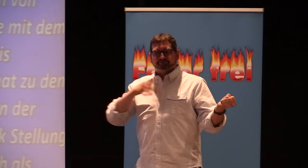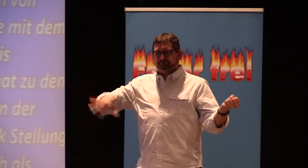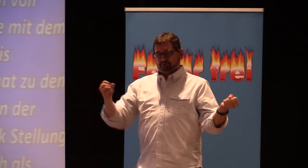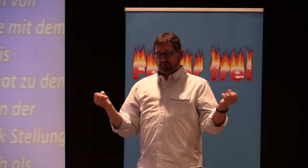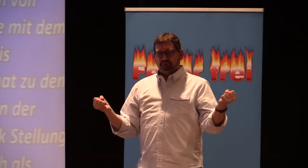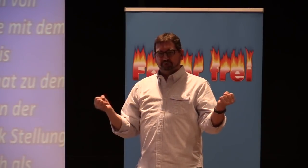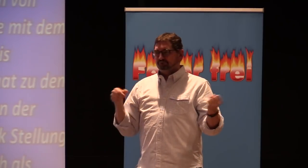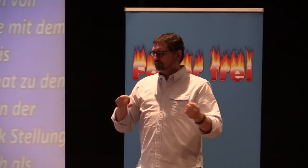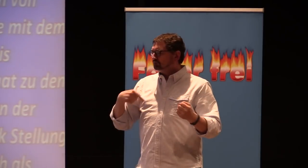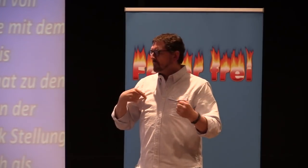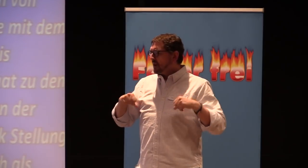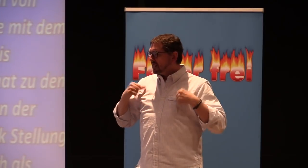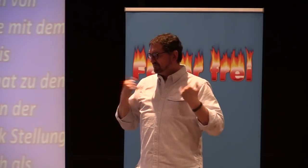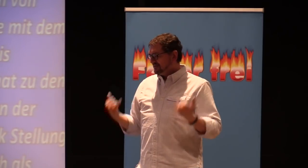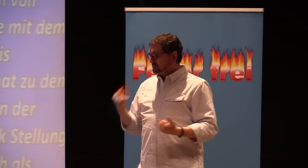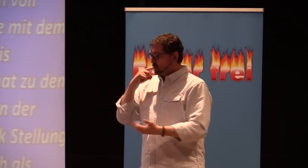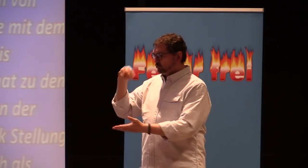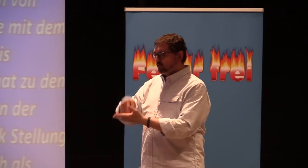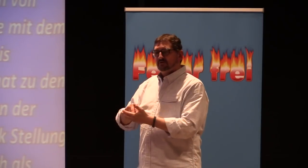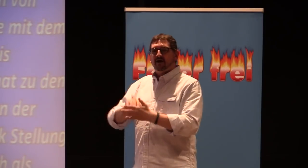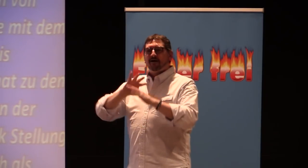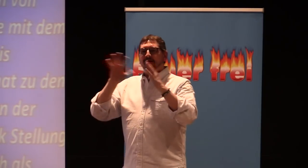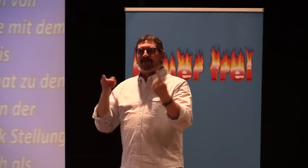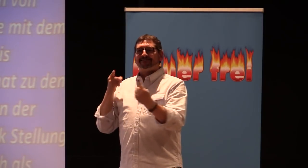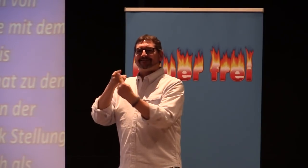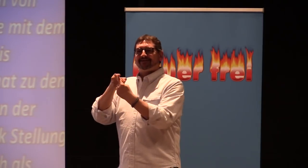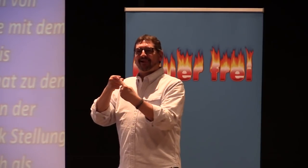Dass Verbände und Vereine in dem Zuge auch aussterben,